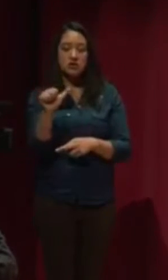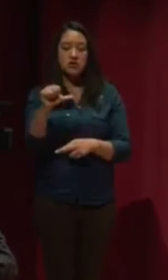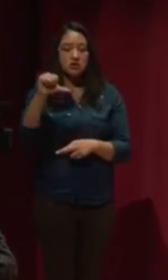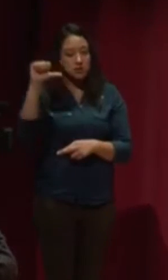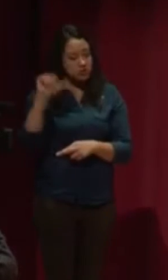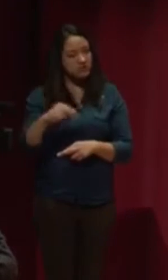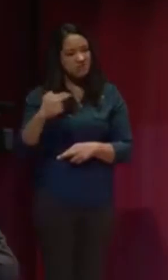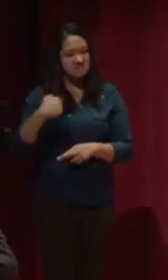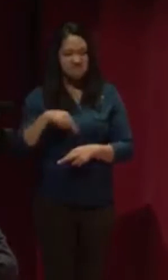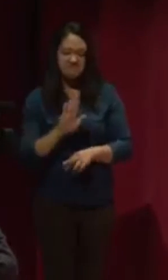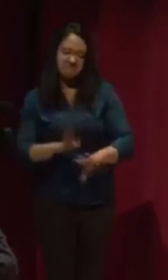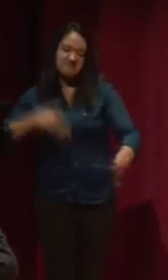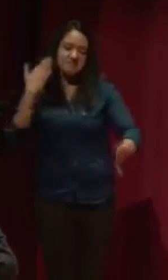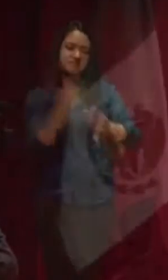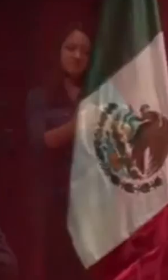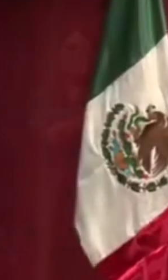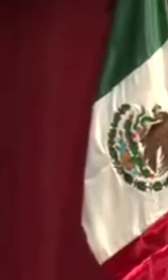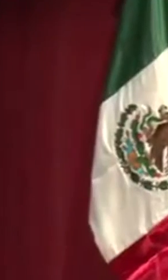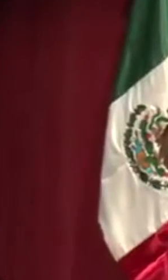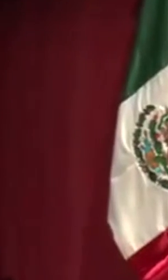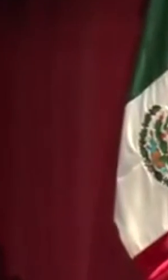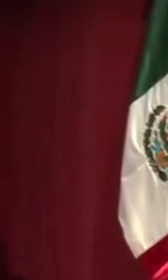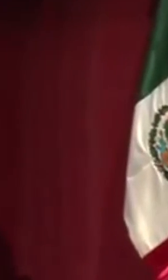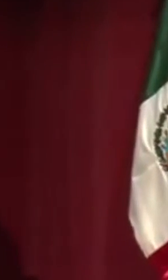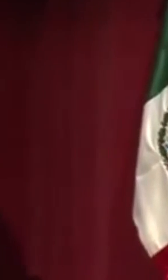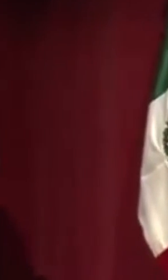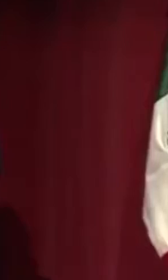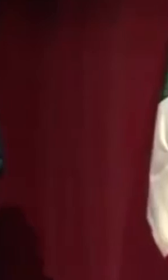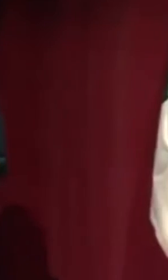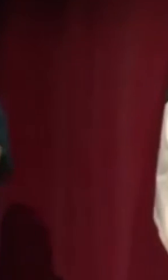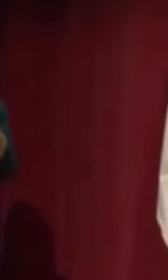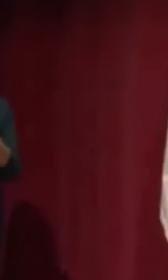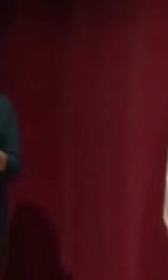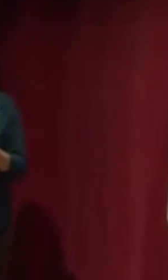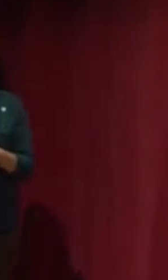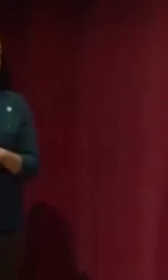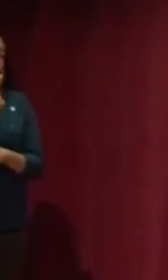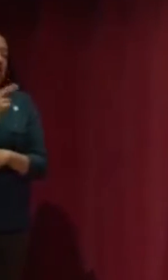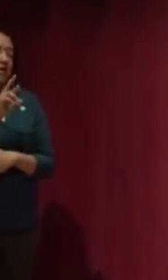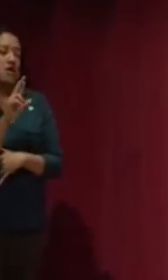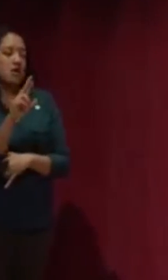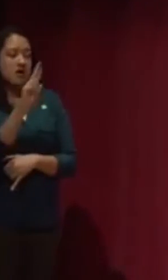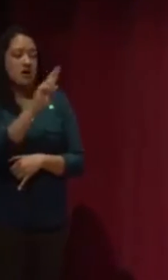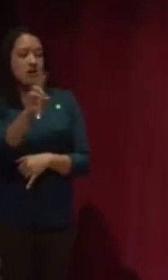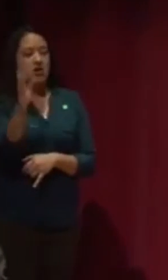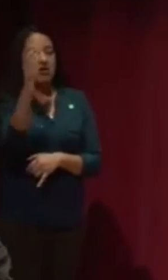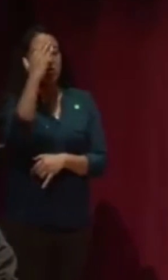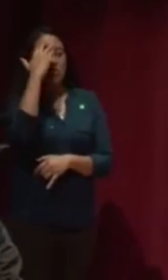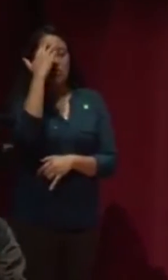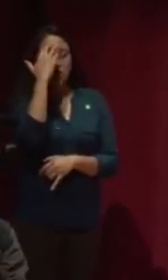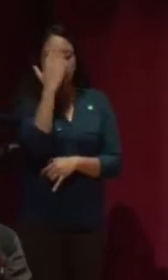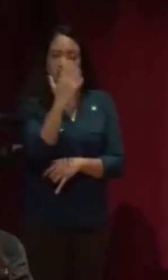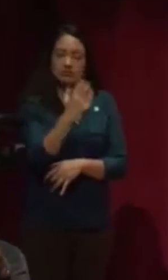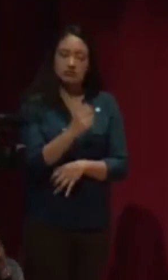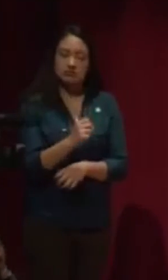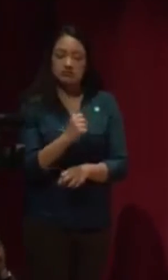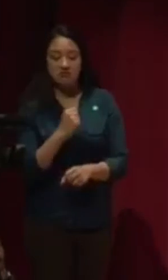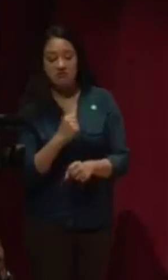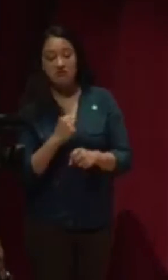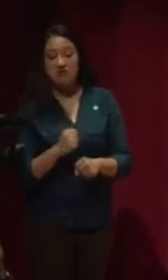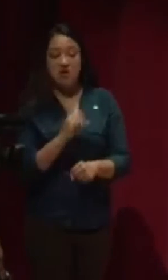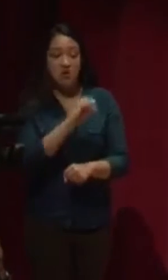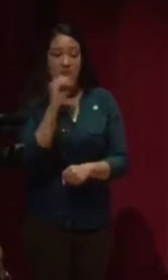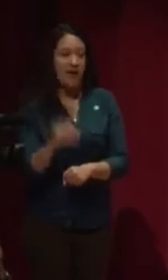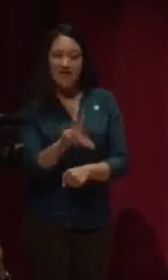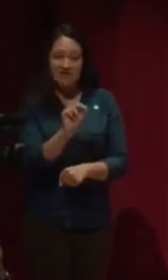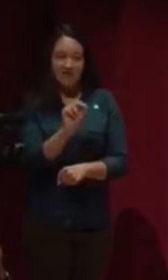chingamos al Estado. Hoy por fin la Procuraduría General de la República reconoce de manera forzada, no por